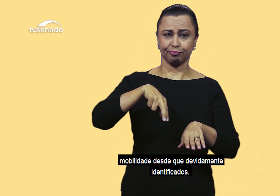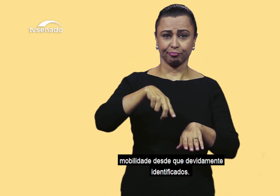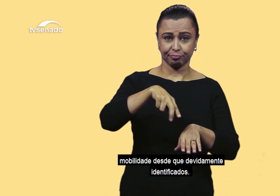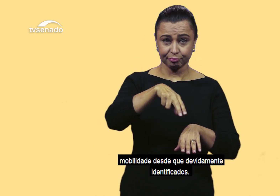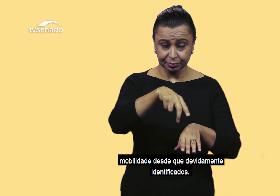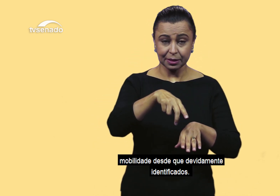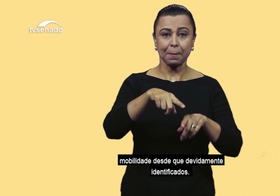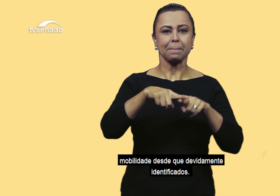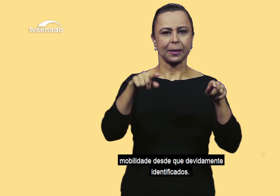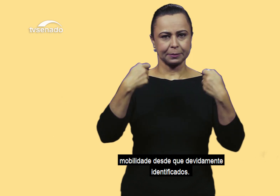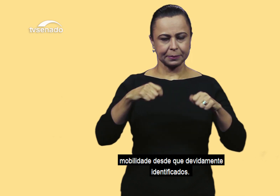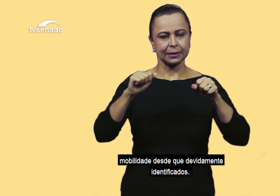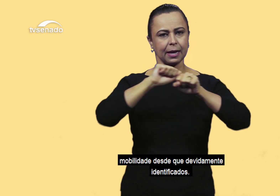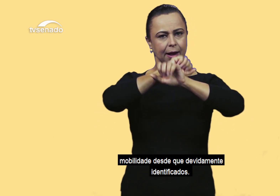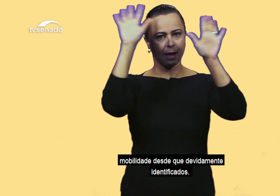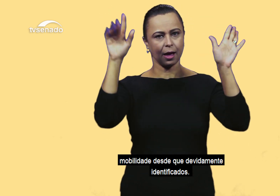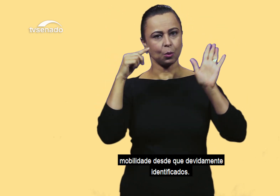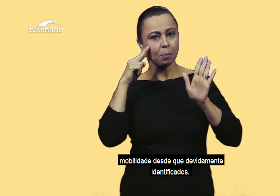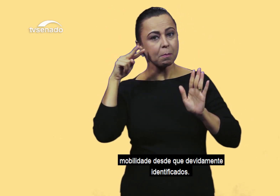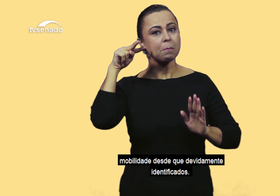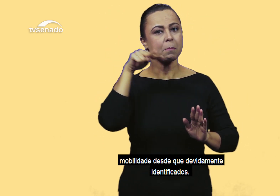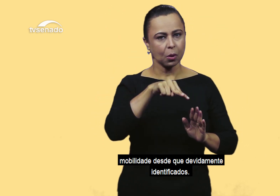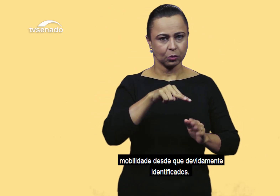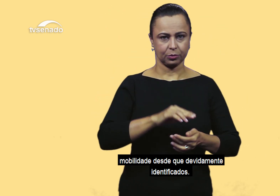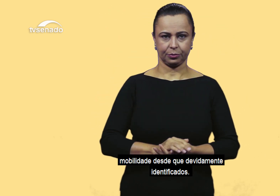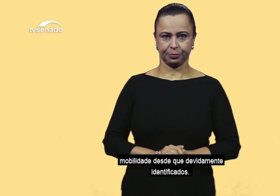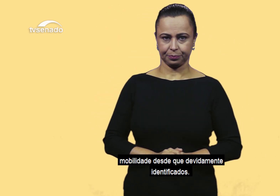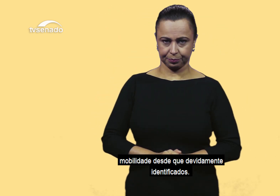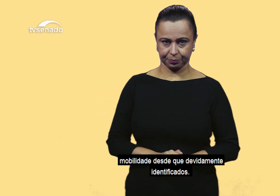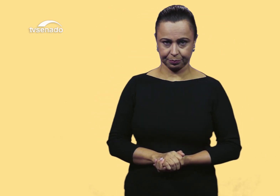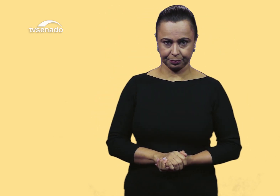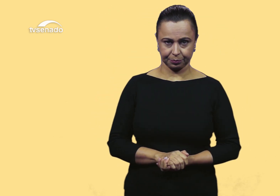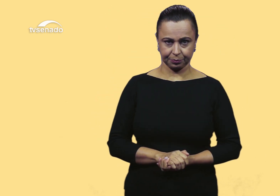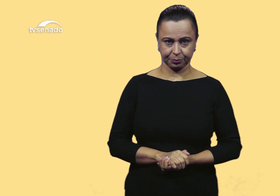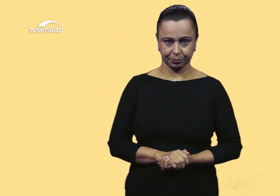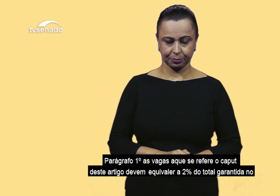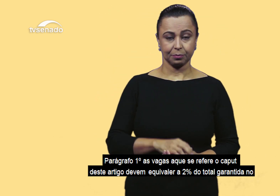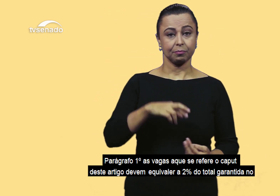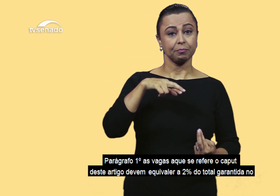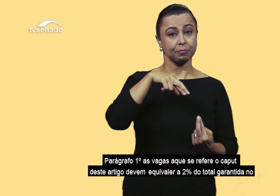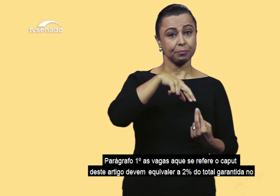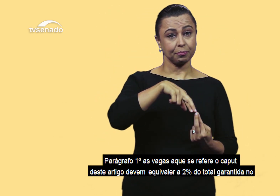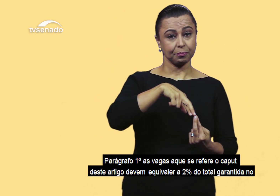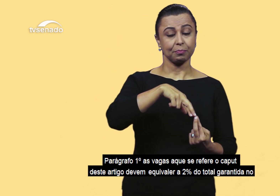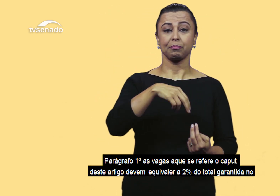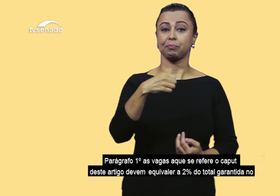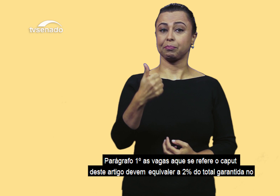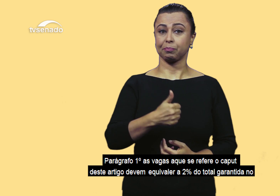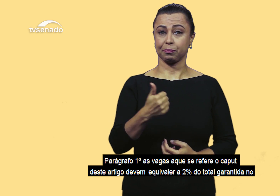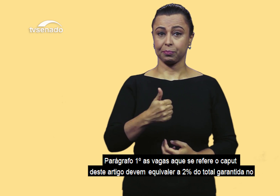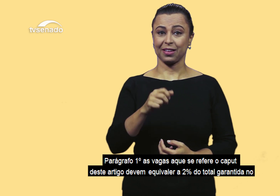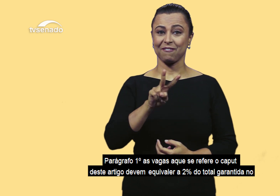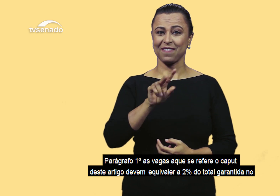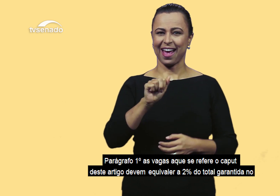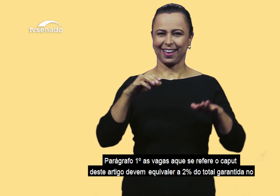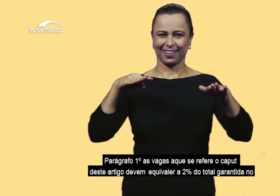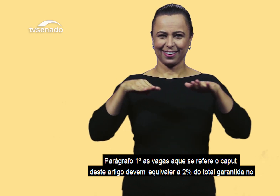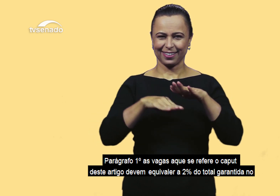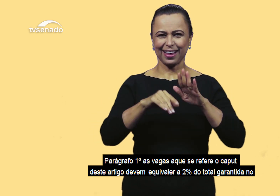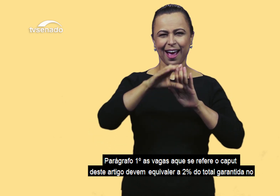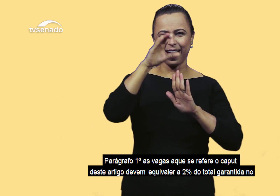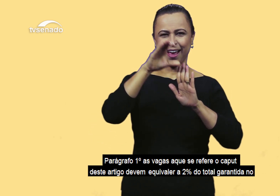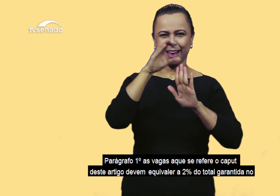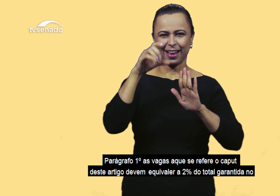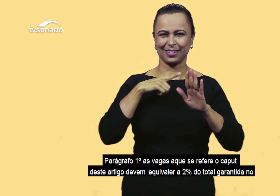desde que devidamente identificados Parágrafo 1º As vagas a que se refere o CAPT